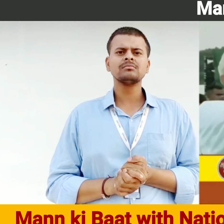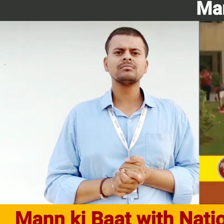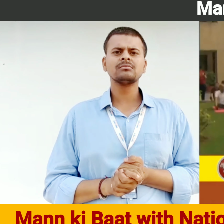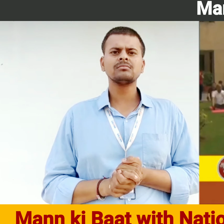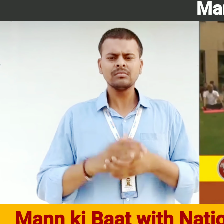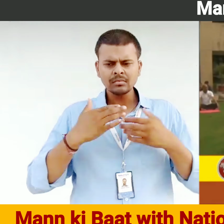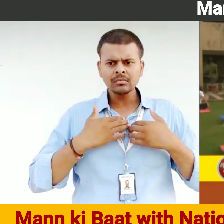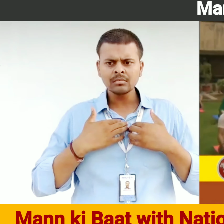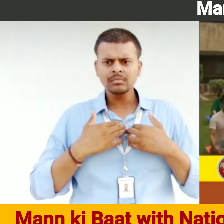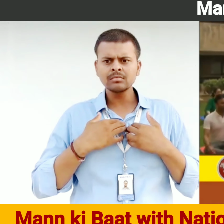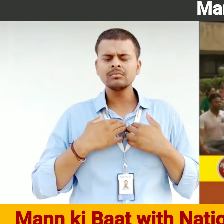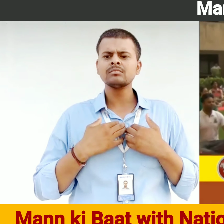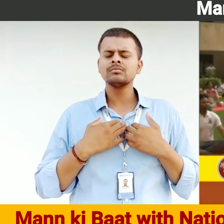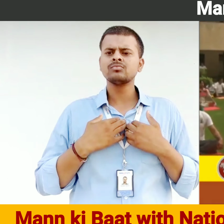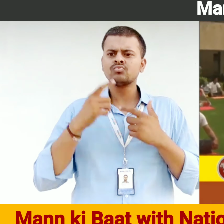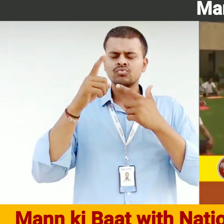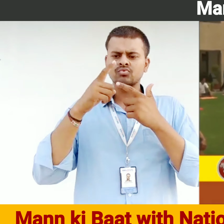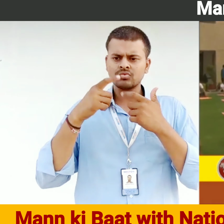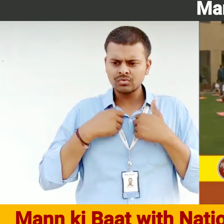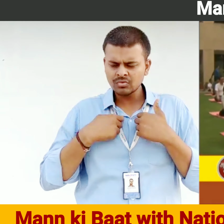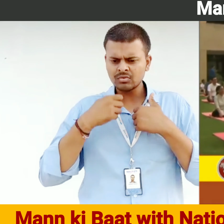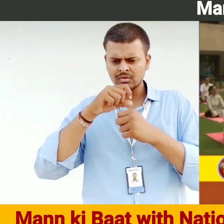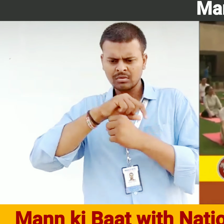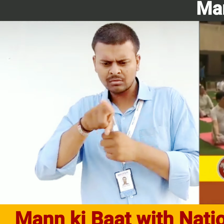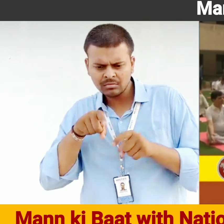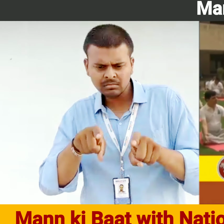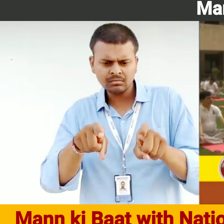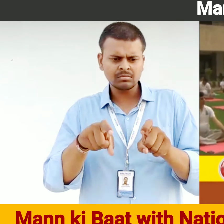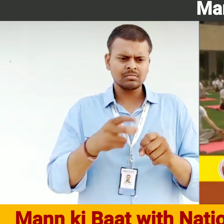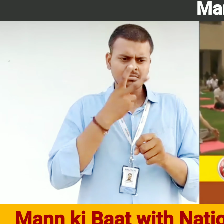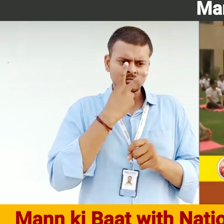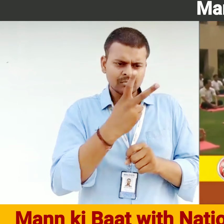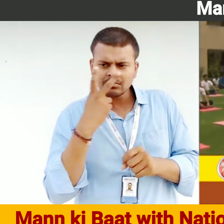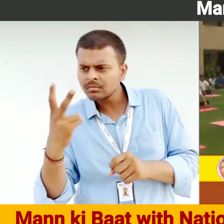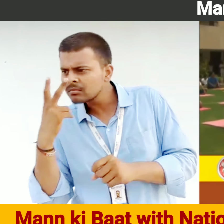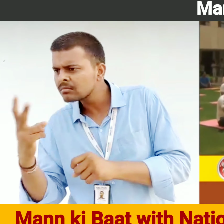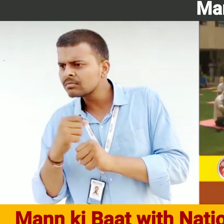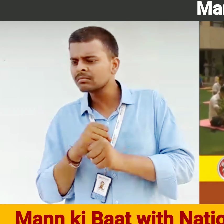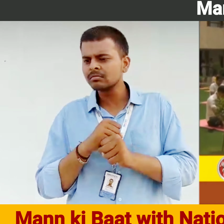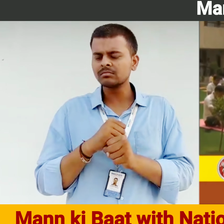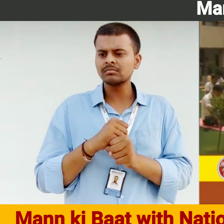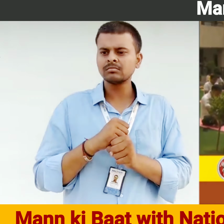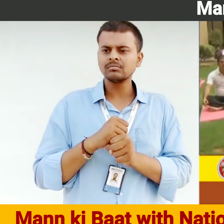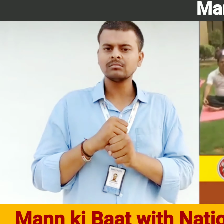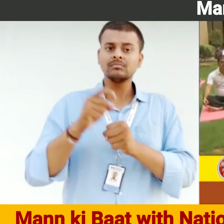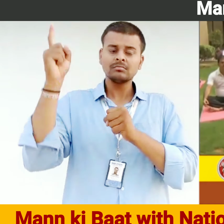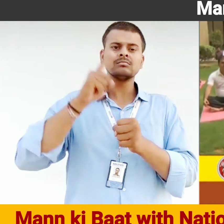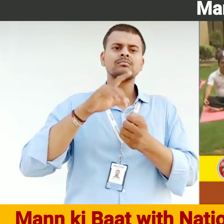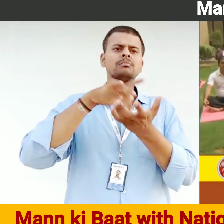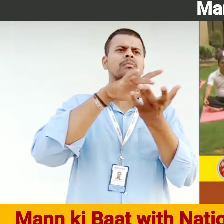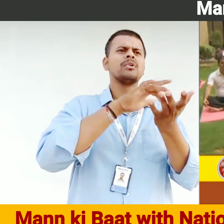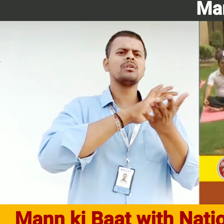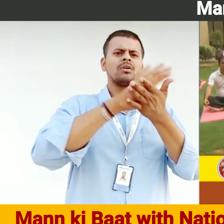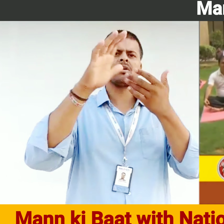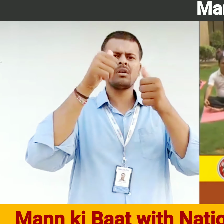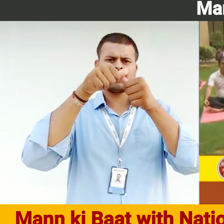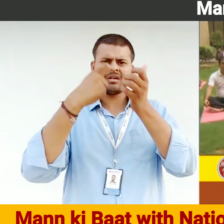लगातार बढ़ रही है। अभी कोरोना संकट के दौरान भी ये देखा जा रहा है कि हॉलीवुड से हरिद्वार